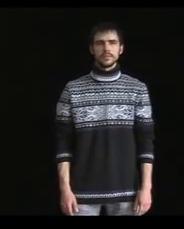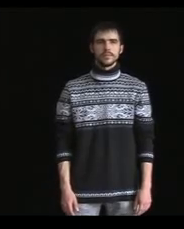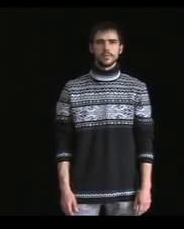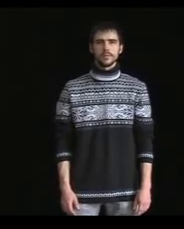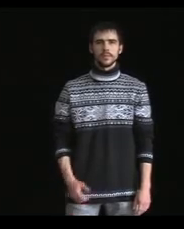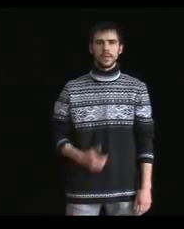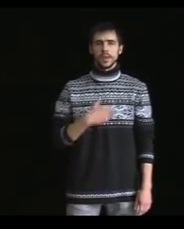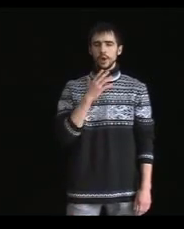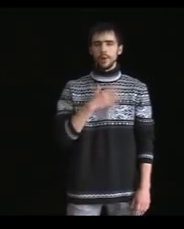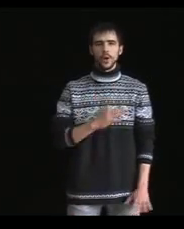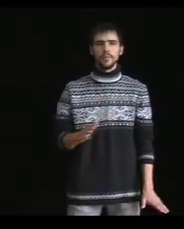Я не люблю